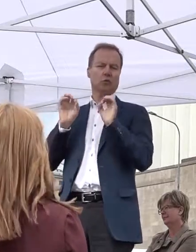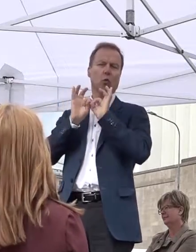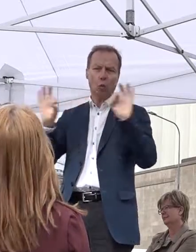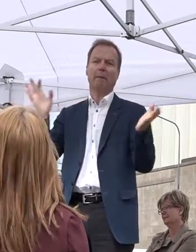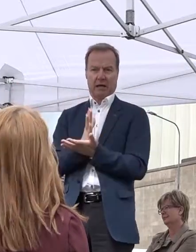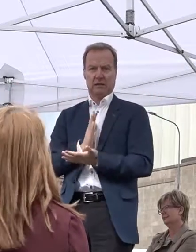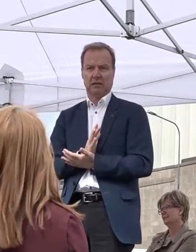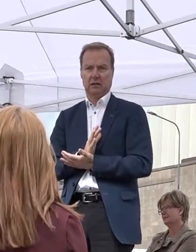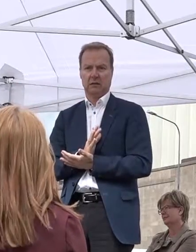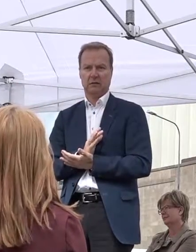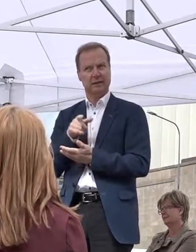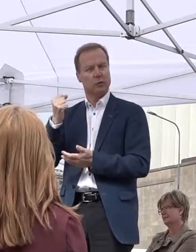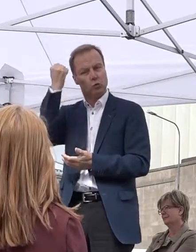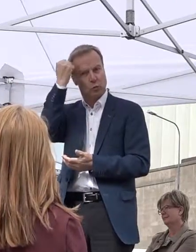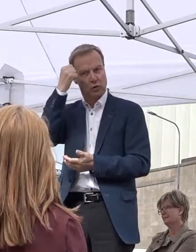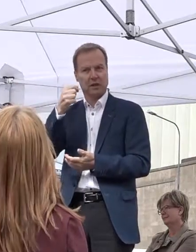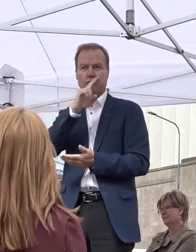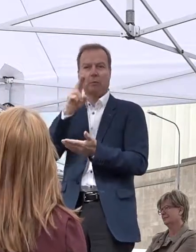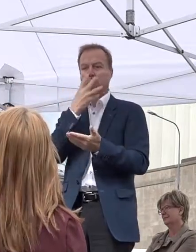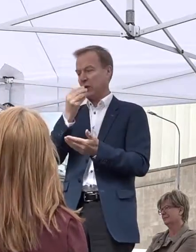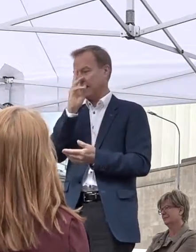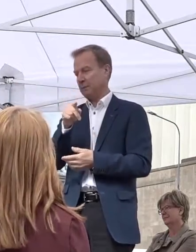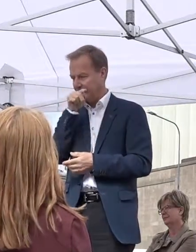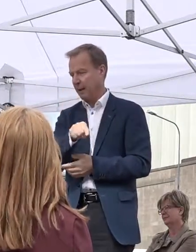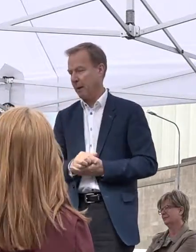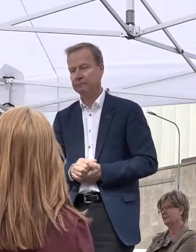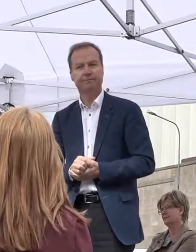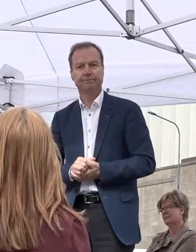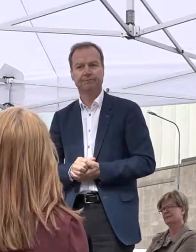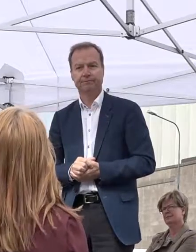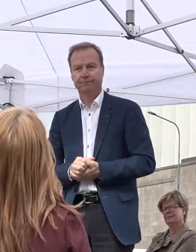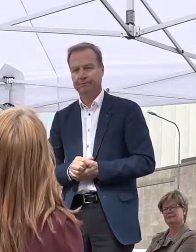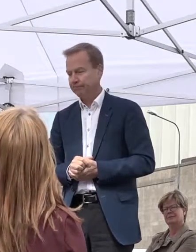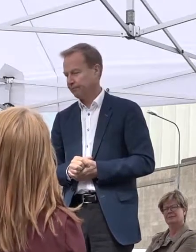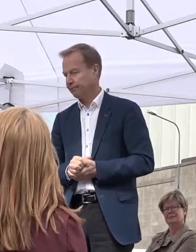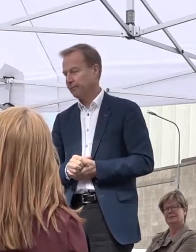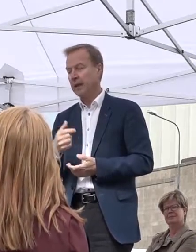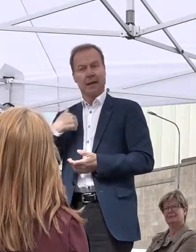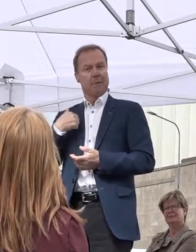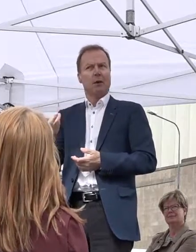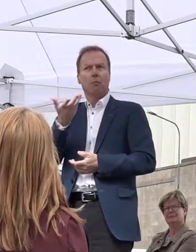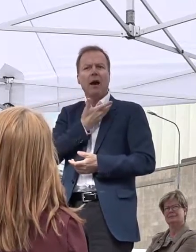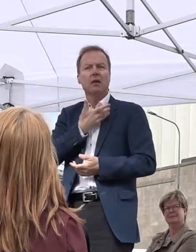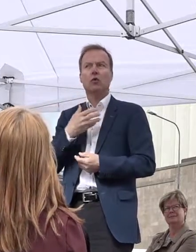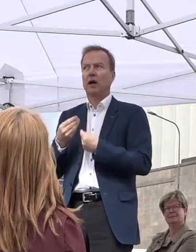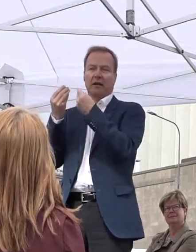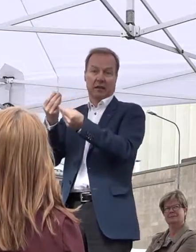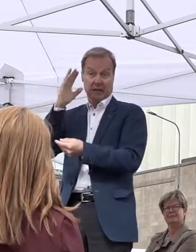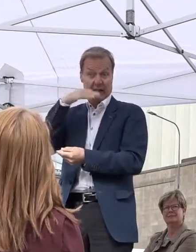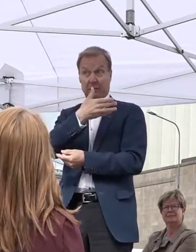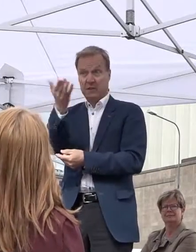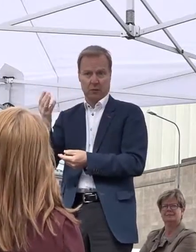On aivan luonnollista ja itse asiassa todella hienoa olla vammainen henkilö. Ja tämä on se henki, jota YK:n